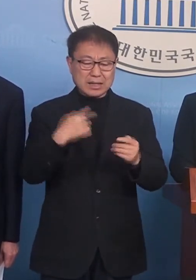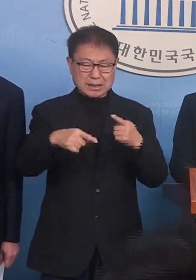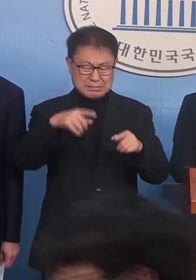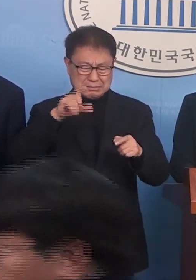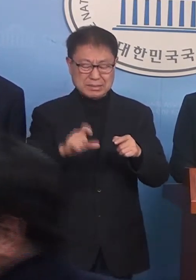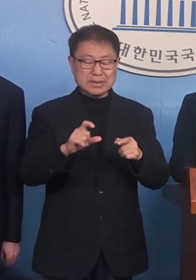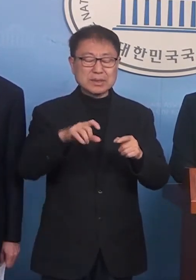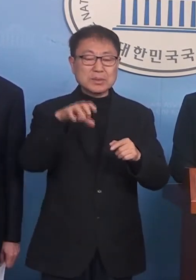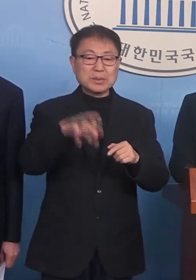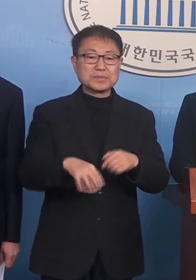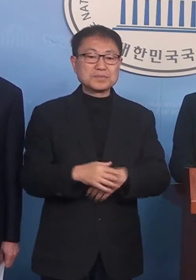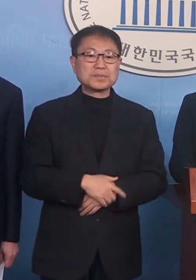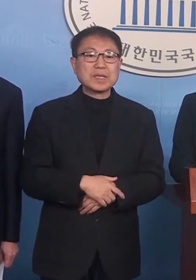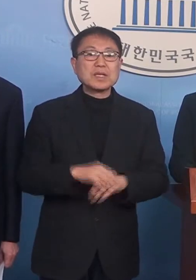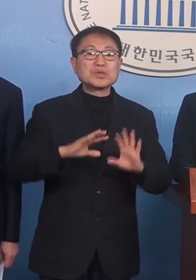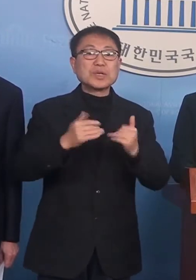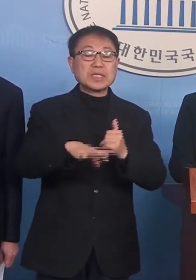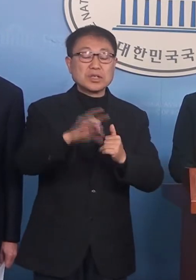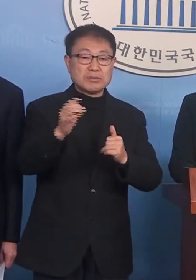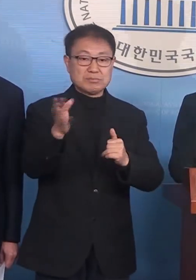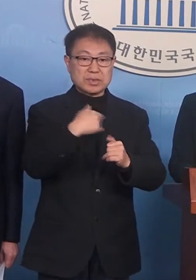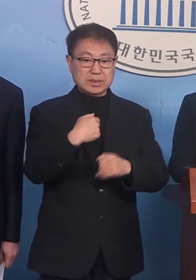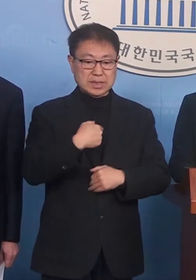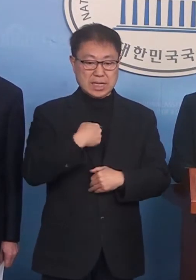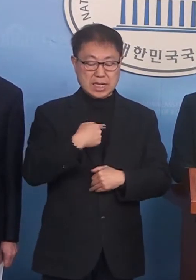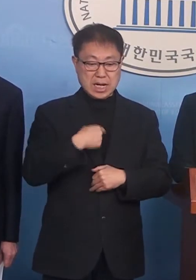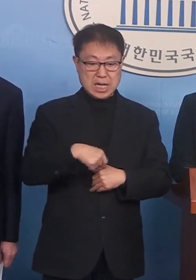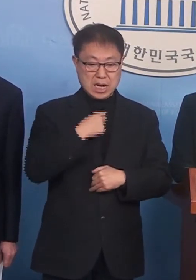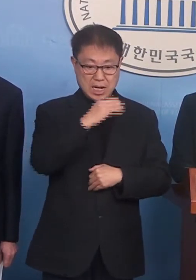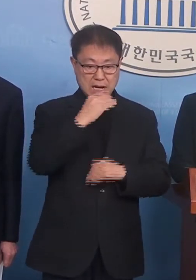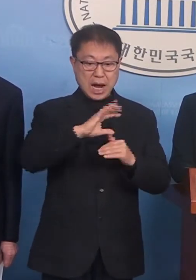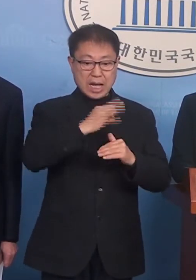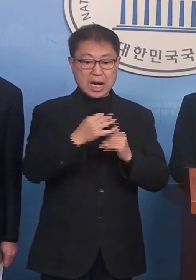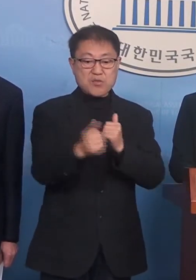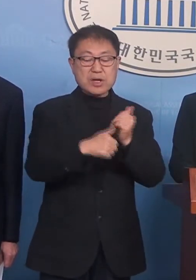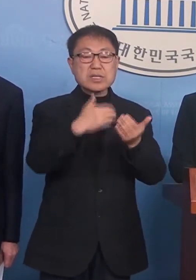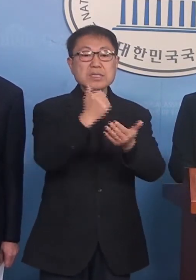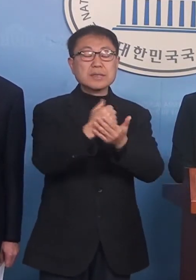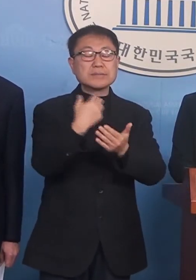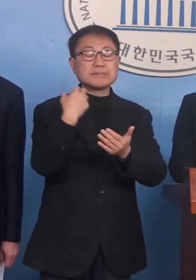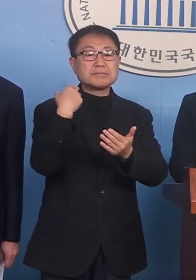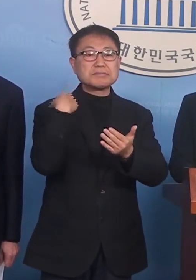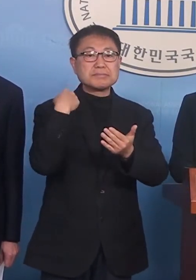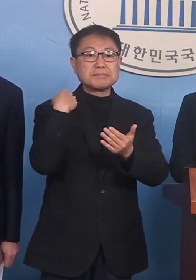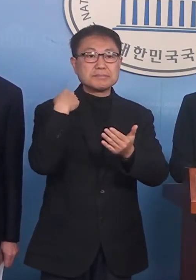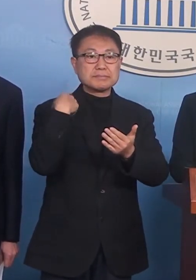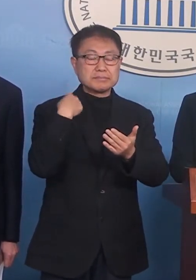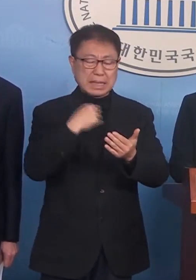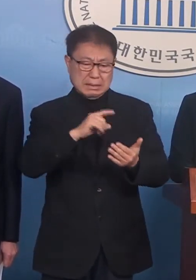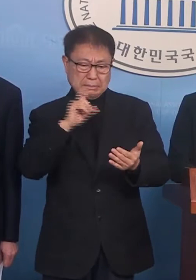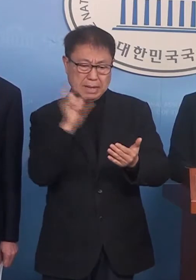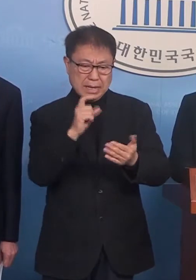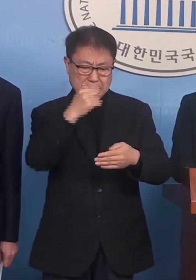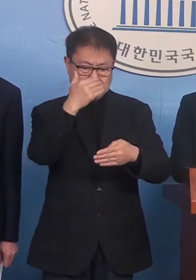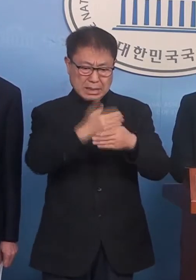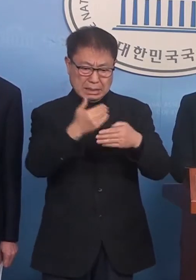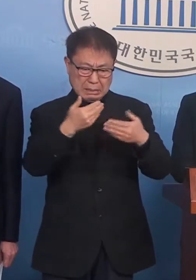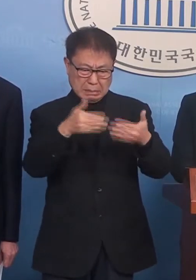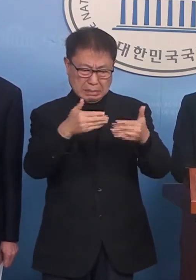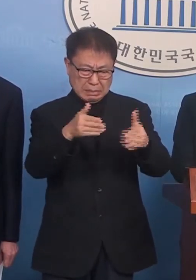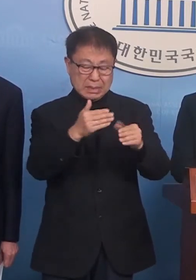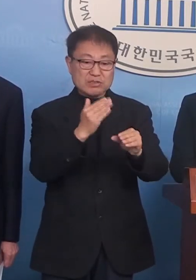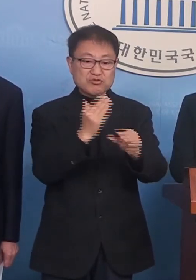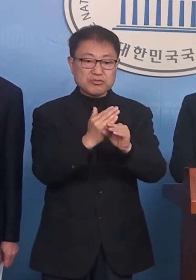20대 총선 국회 초반부터 제가 정의당 안양시 위원장을 맡아 그 견고한 벽에 궁여를